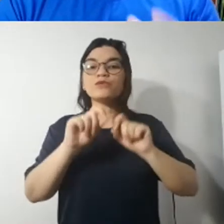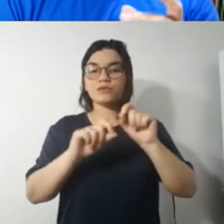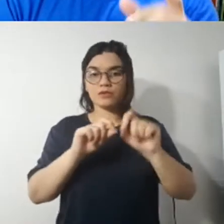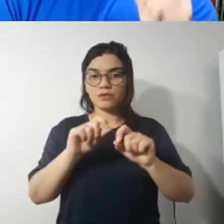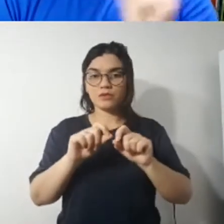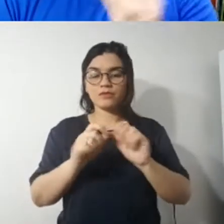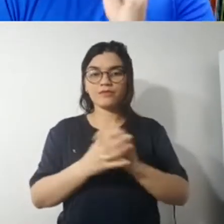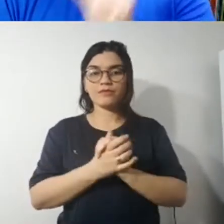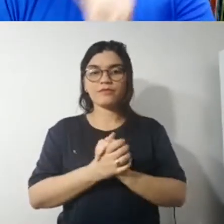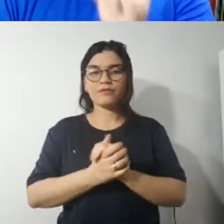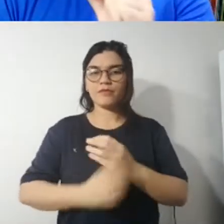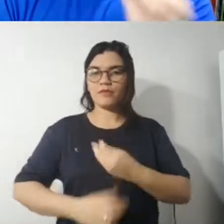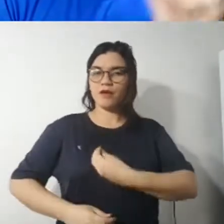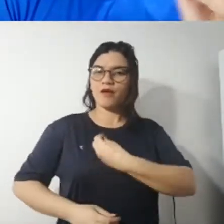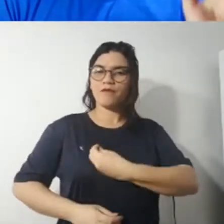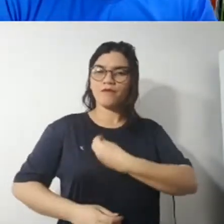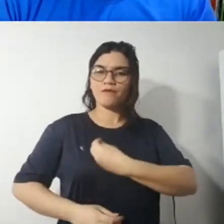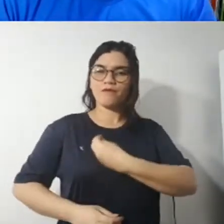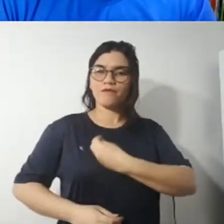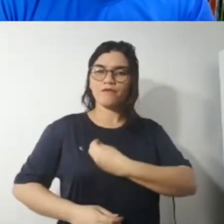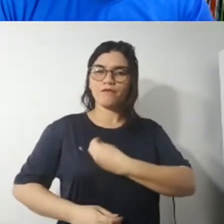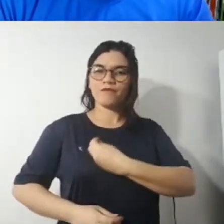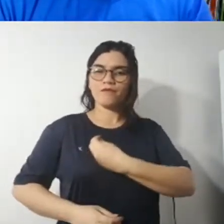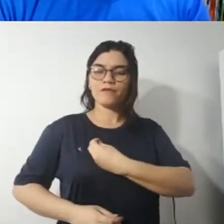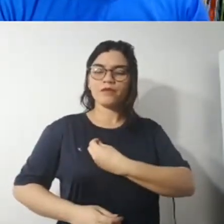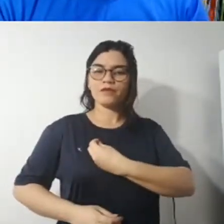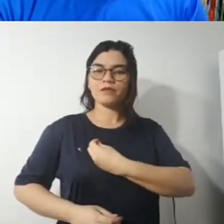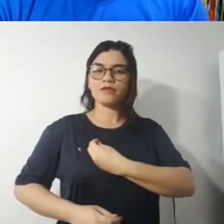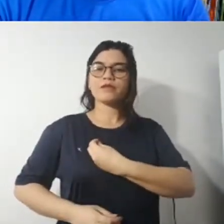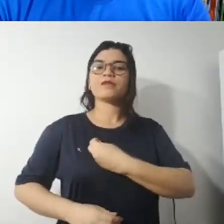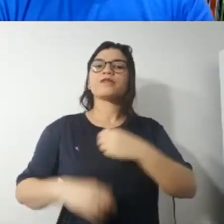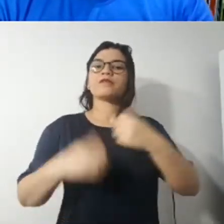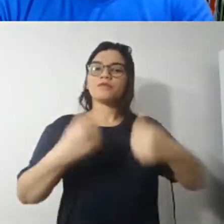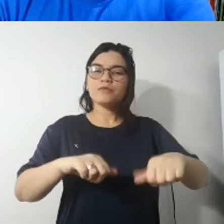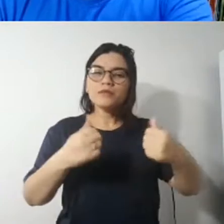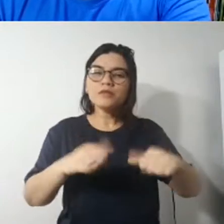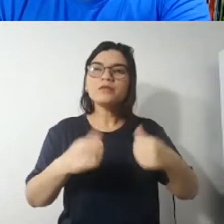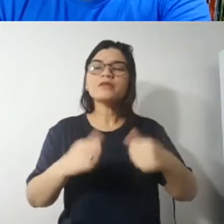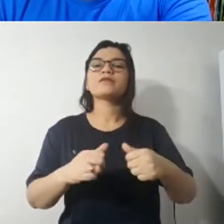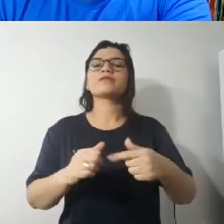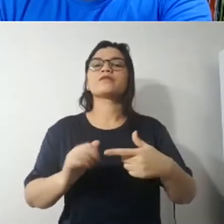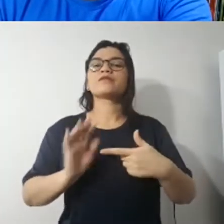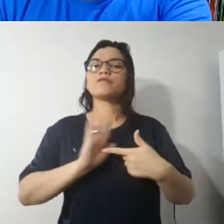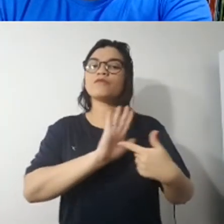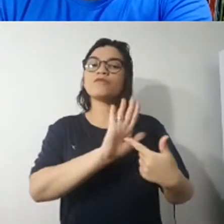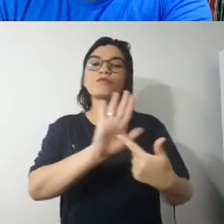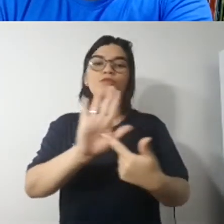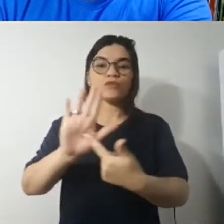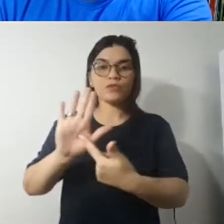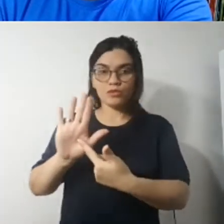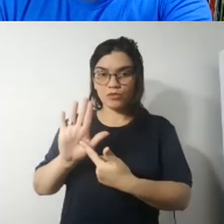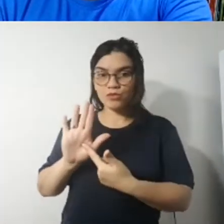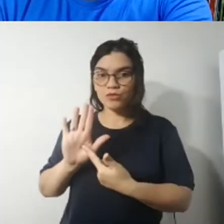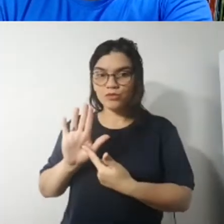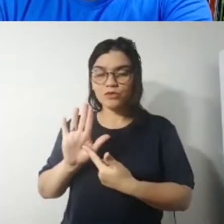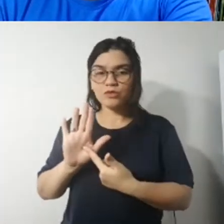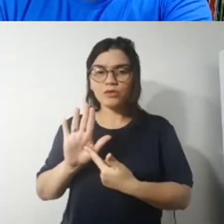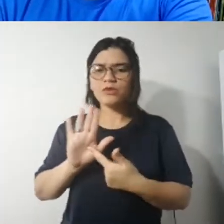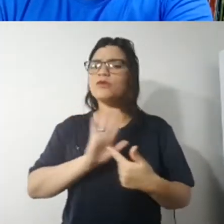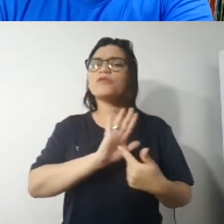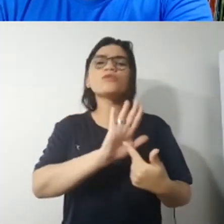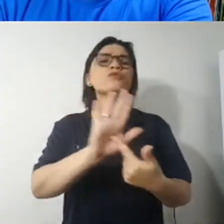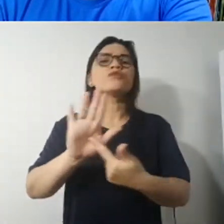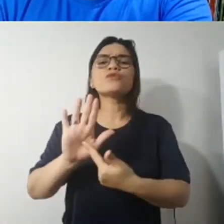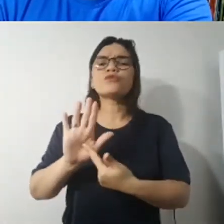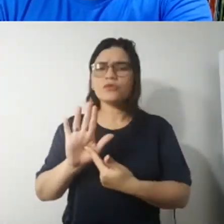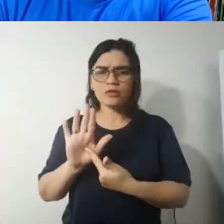viver algumas dimensões da nossa vida cristã. E essas dimensões que nós vivemos da nossa vida cristã, elas